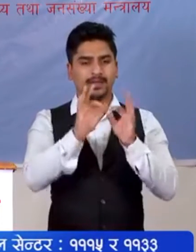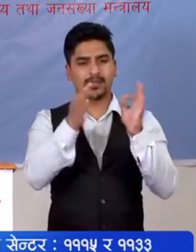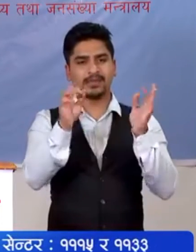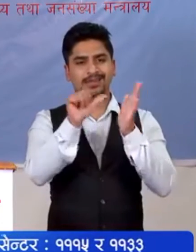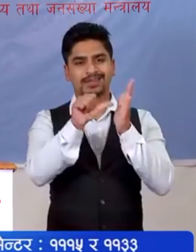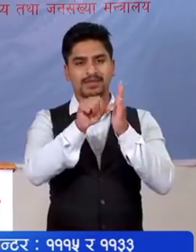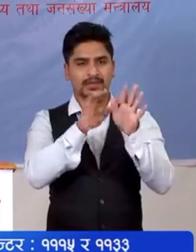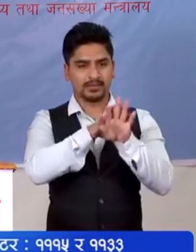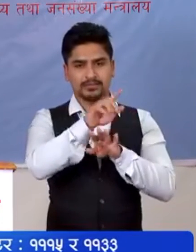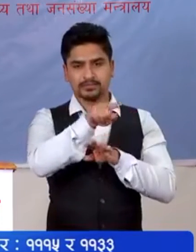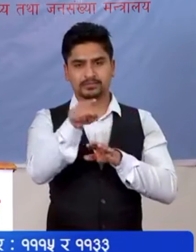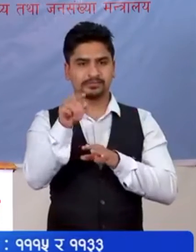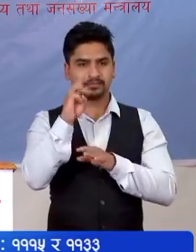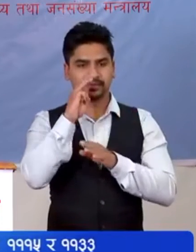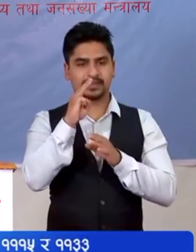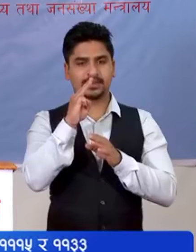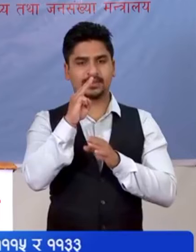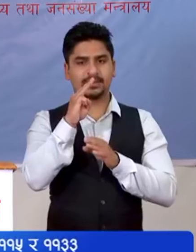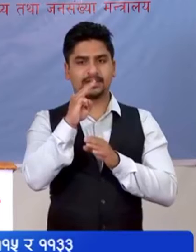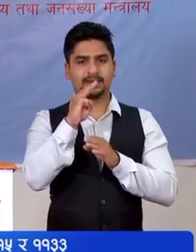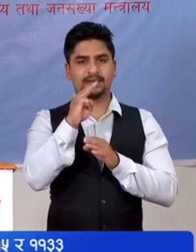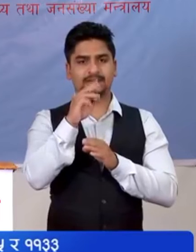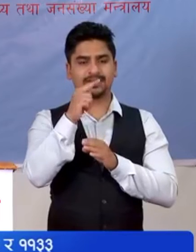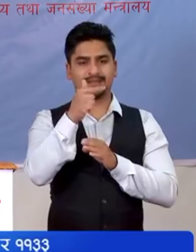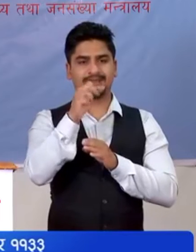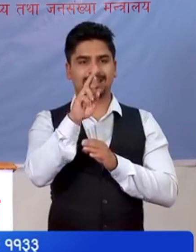विभिन्न जिल्लाहरूमा द्रुत